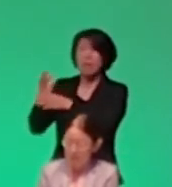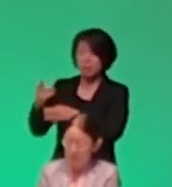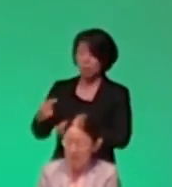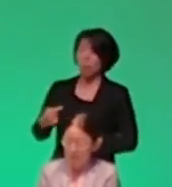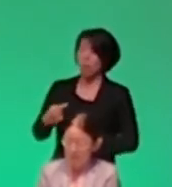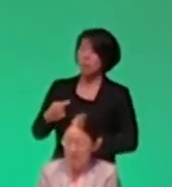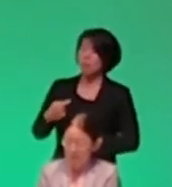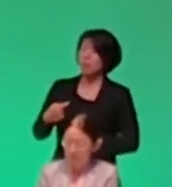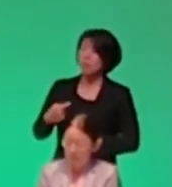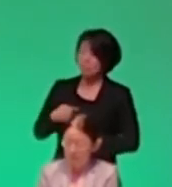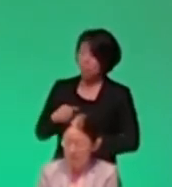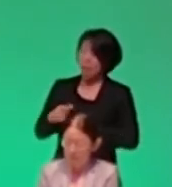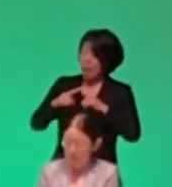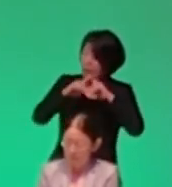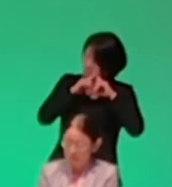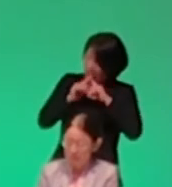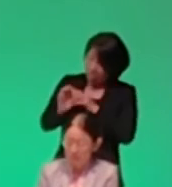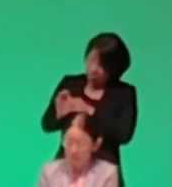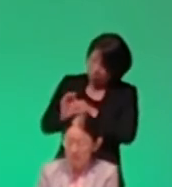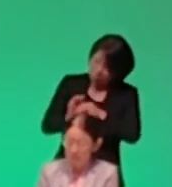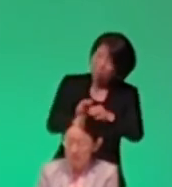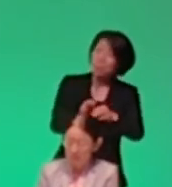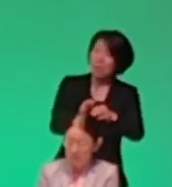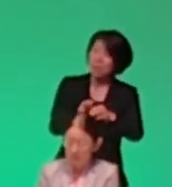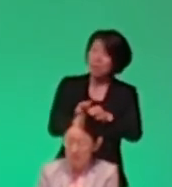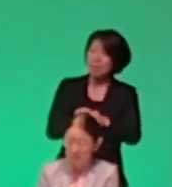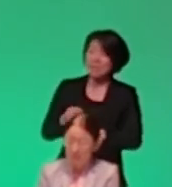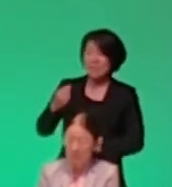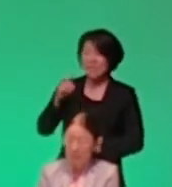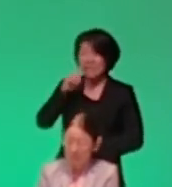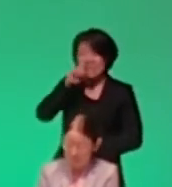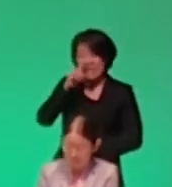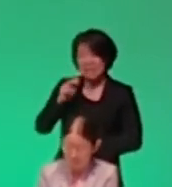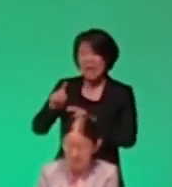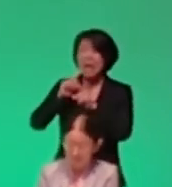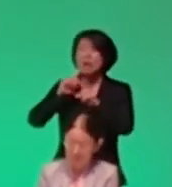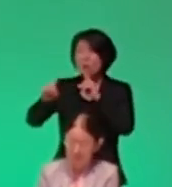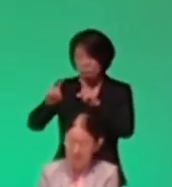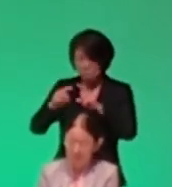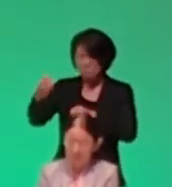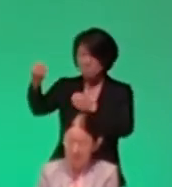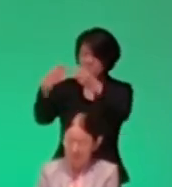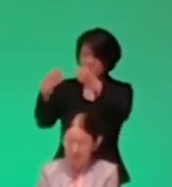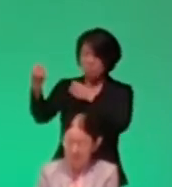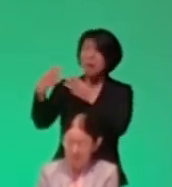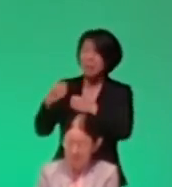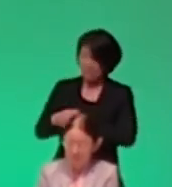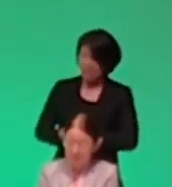ずっと恥ずかしめを受けてきた、そういう汚い言葉とか汚い言動で、